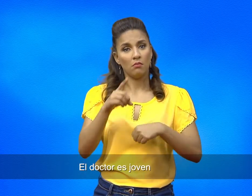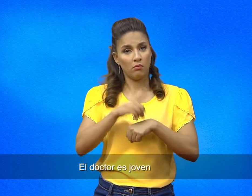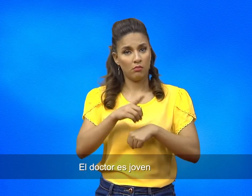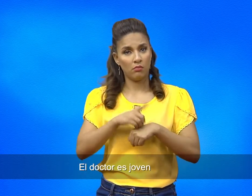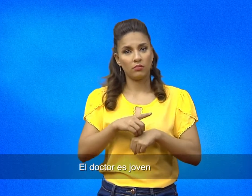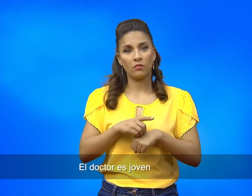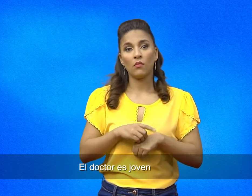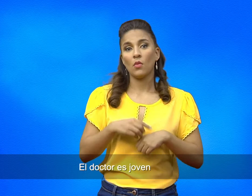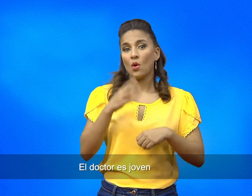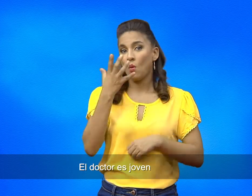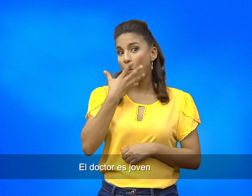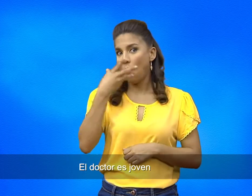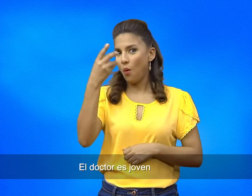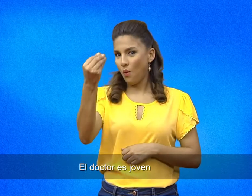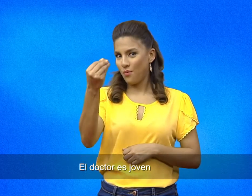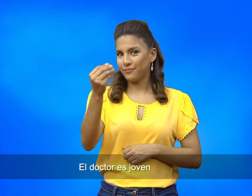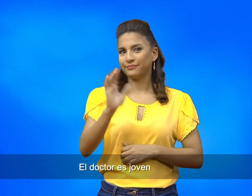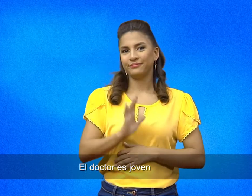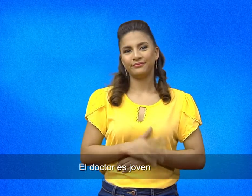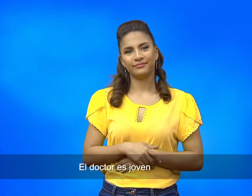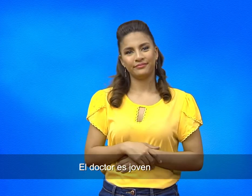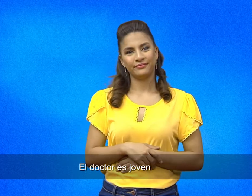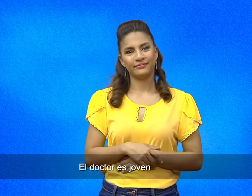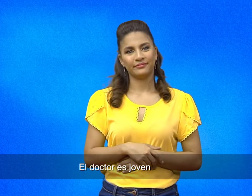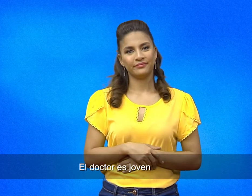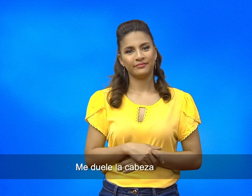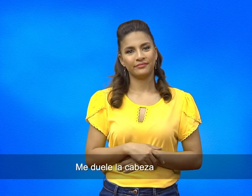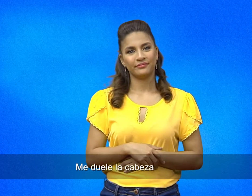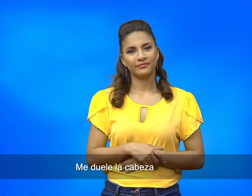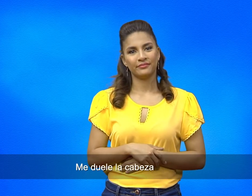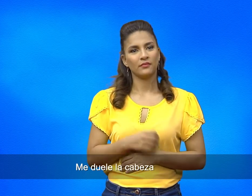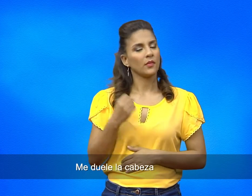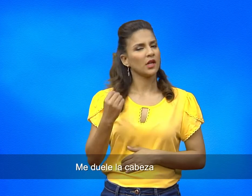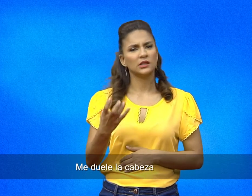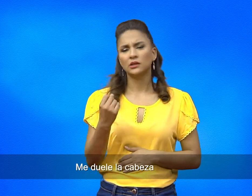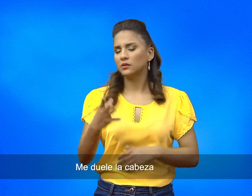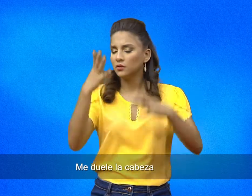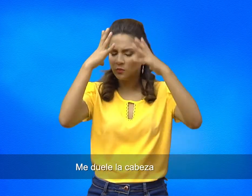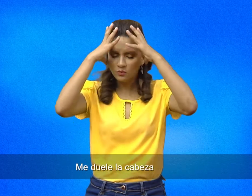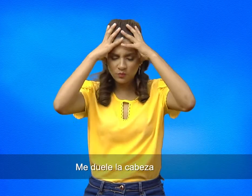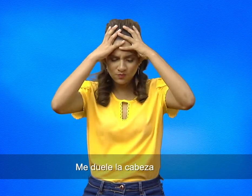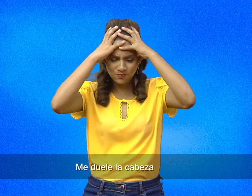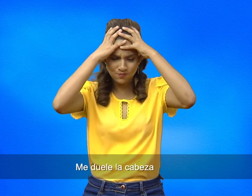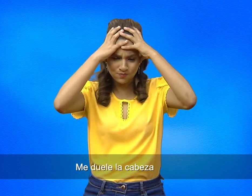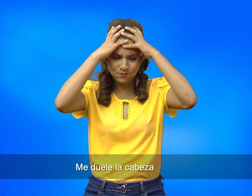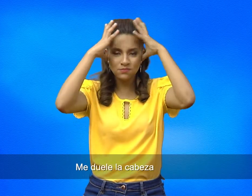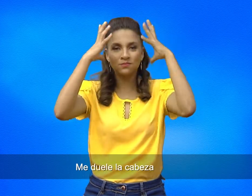el doctor es joven me duele la cabeza